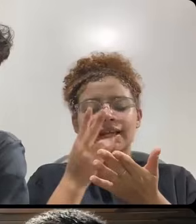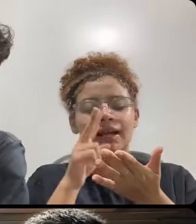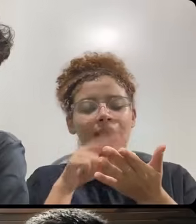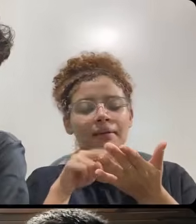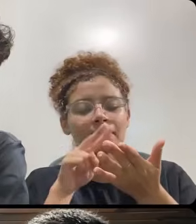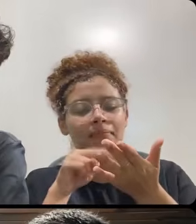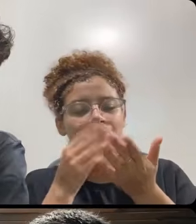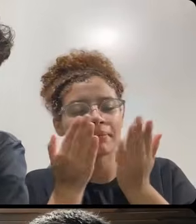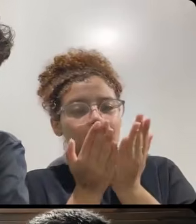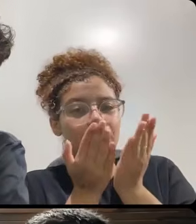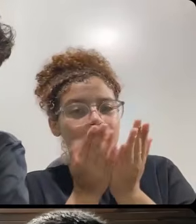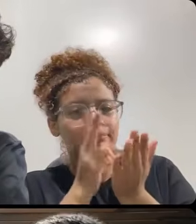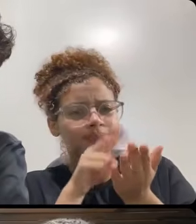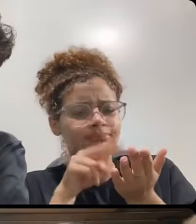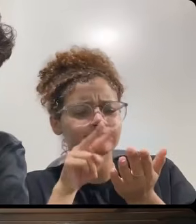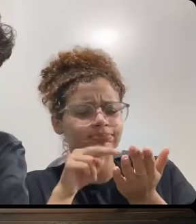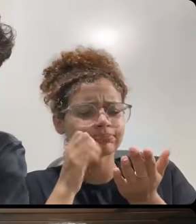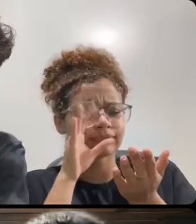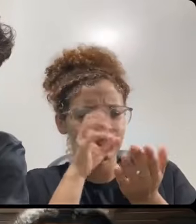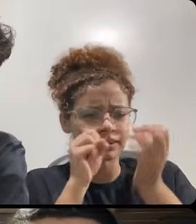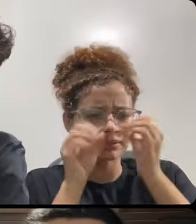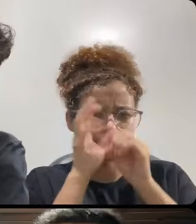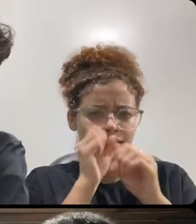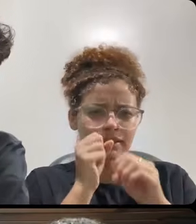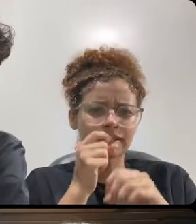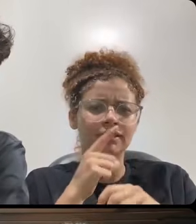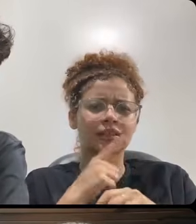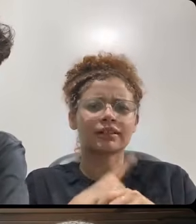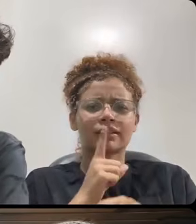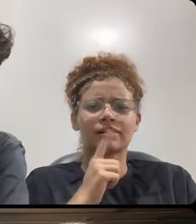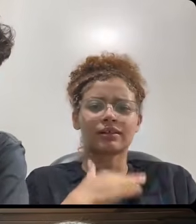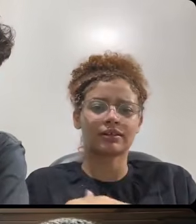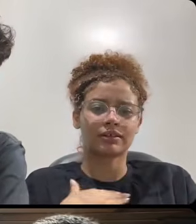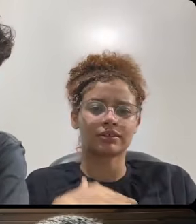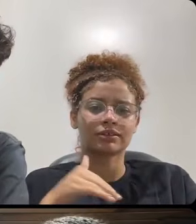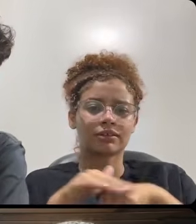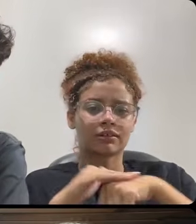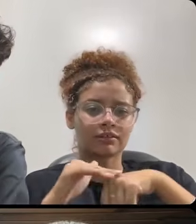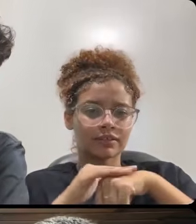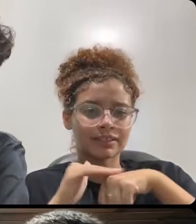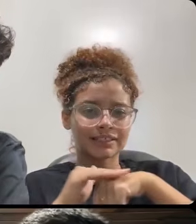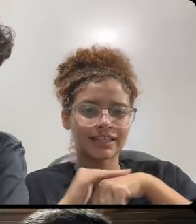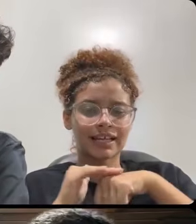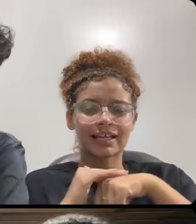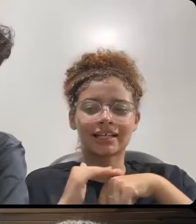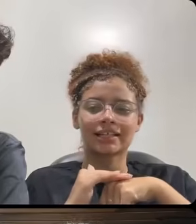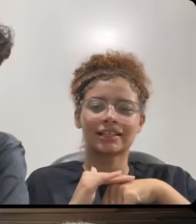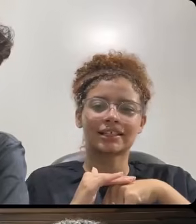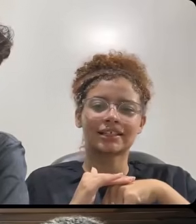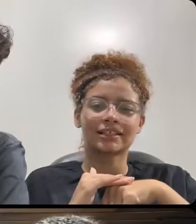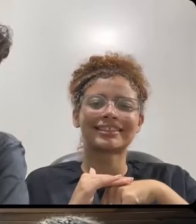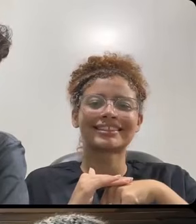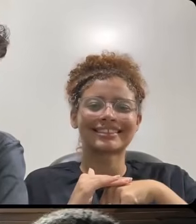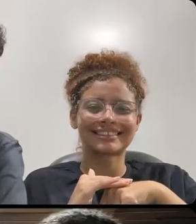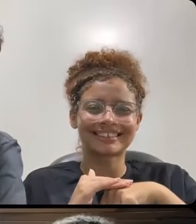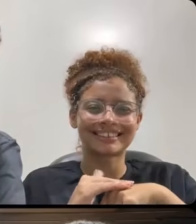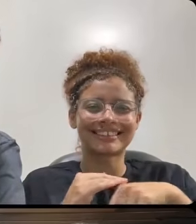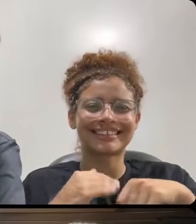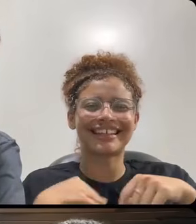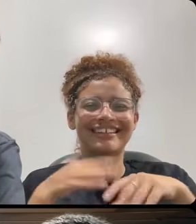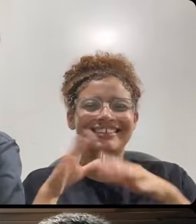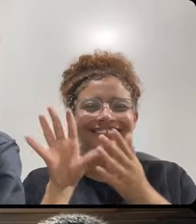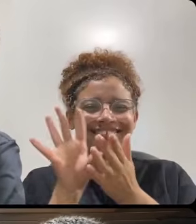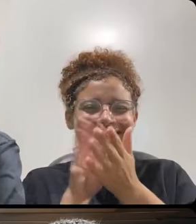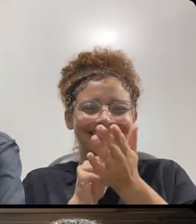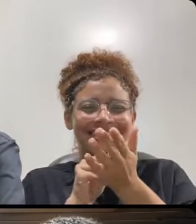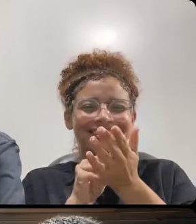buscar, entender? Porque o Sheldon é muito de conversar, né? O Sheldon, quando ele debate, eu sei que ele não gosta de perder para ninguém.